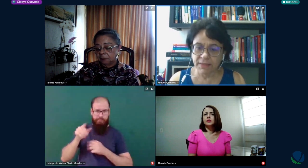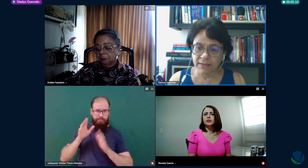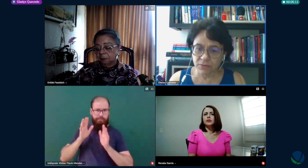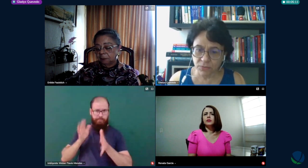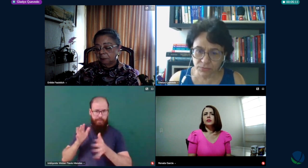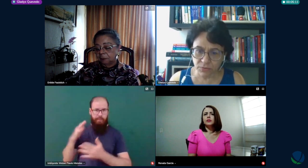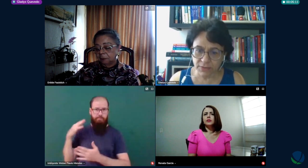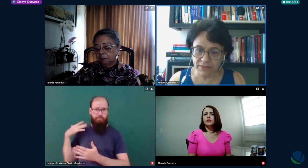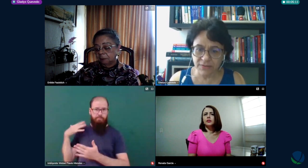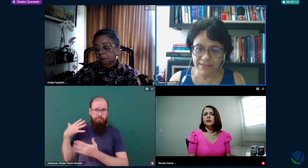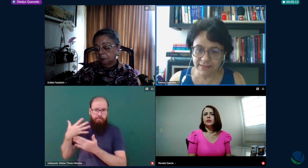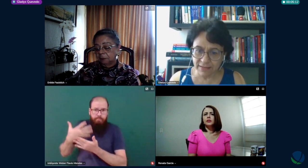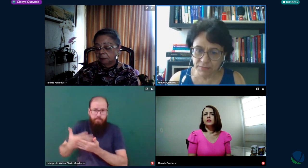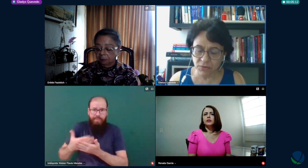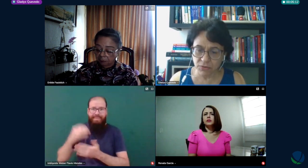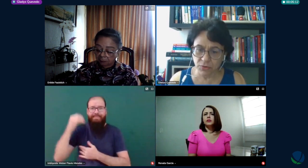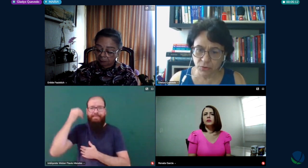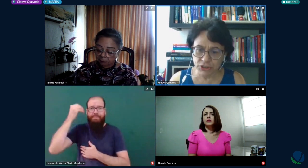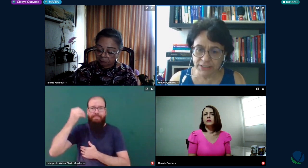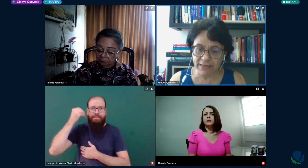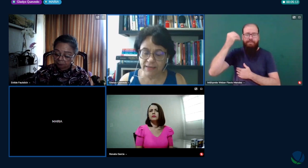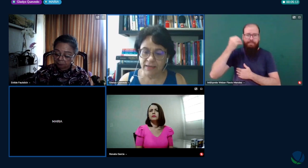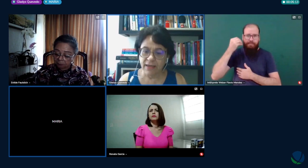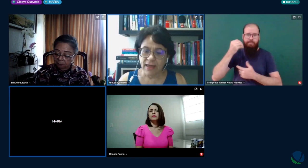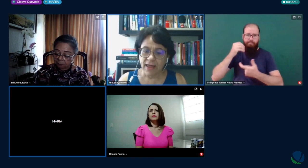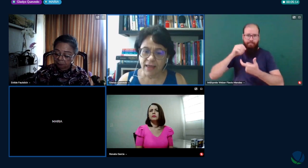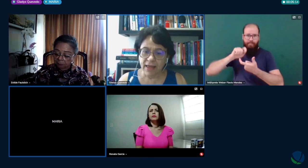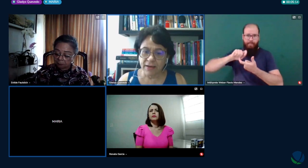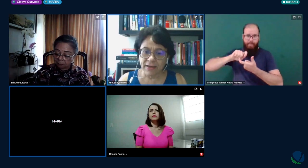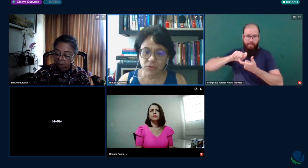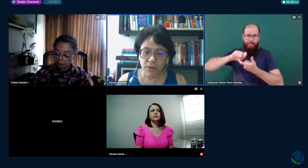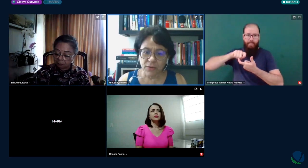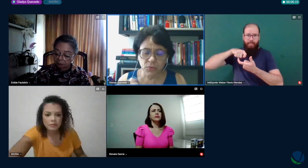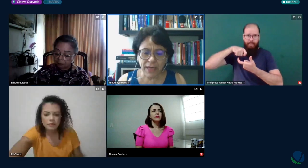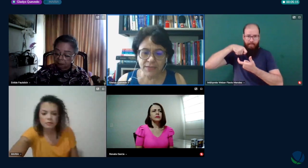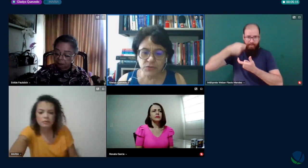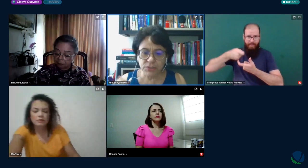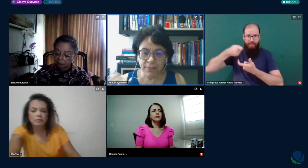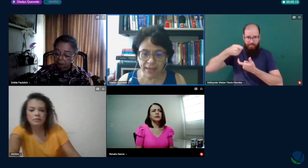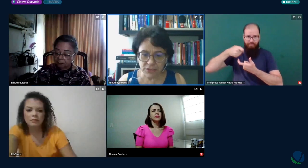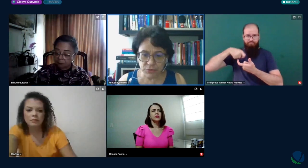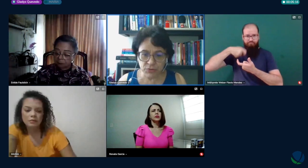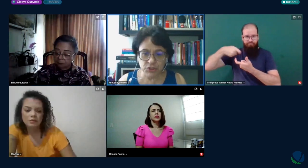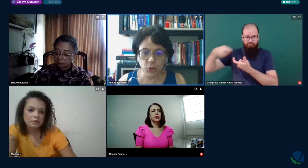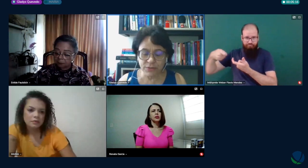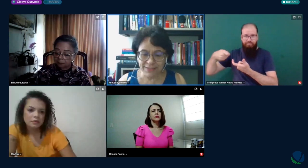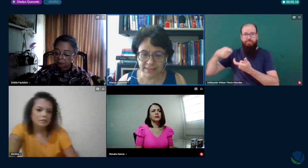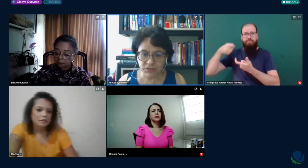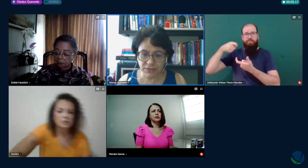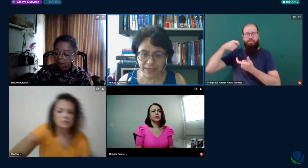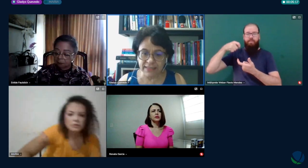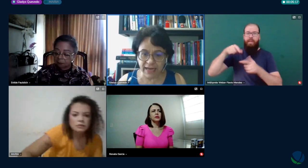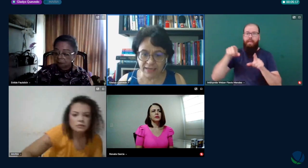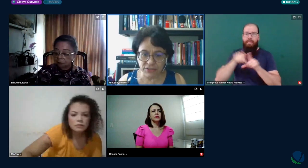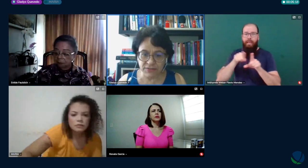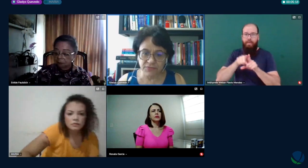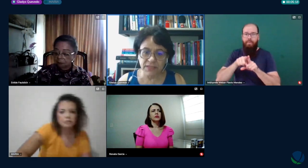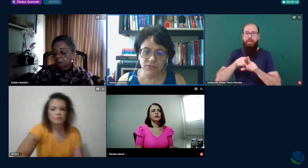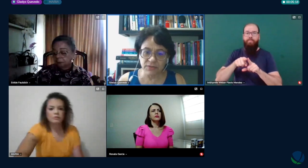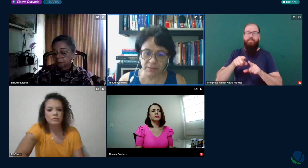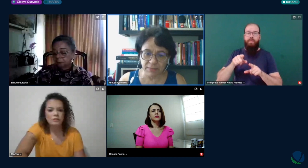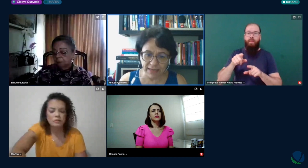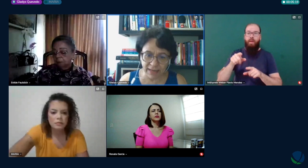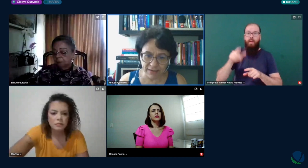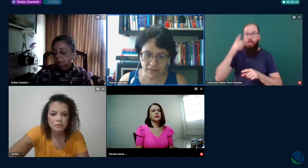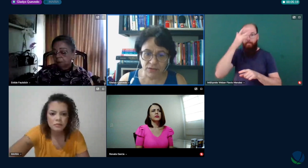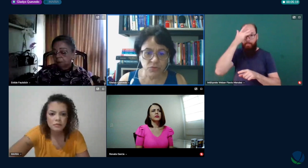agora, trabalhando com toda essa terminologia, no caso de médicos de outras nacionalidades